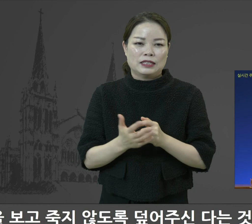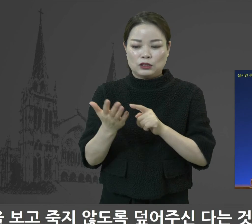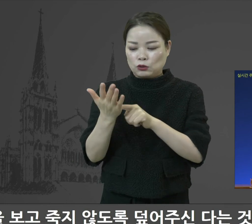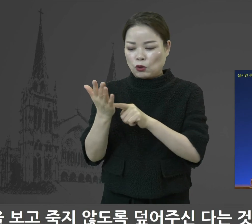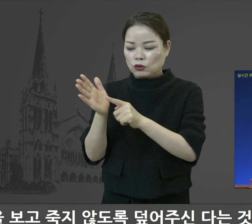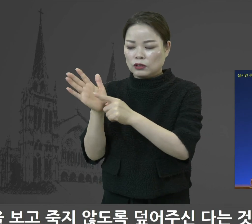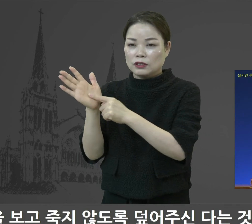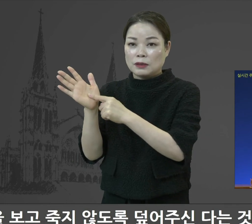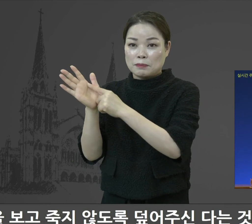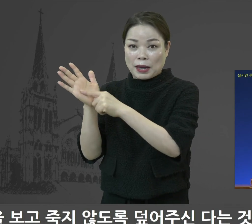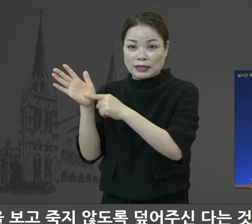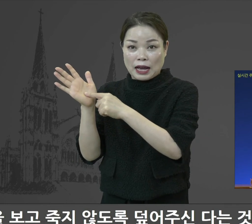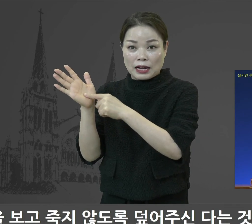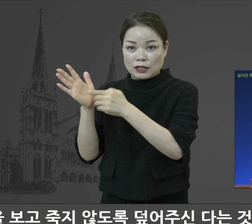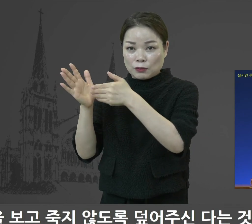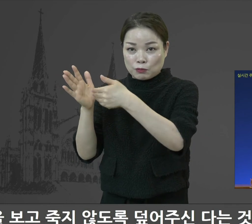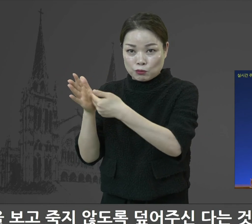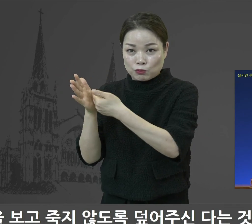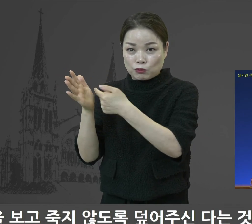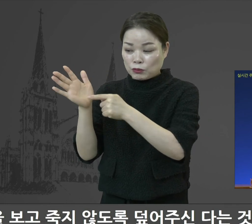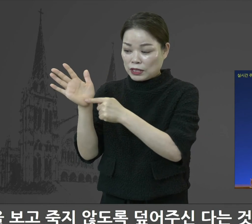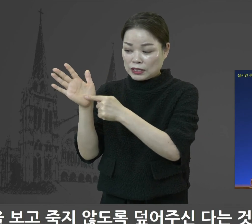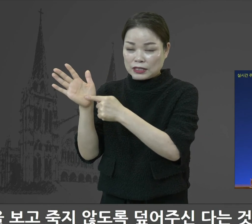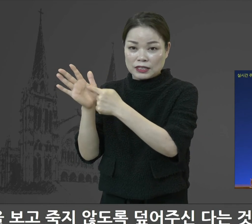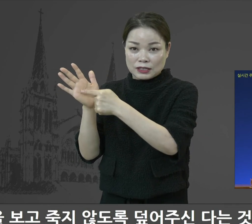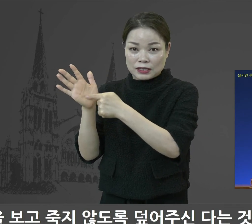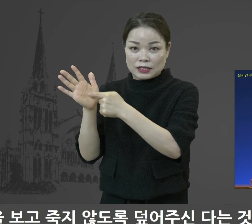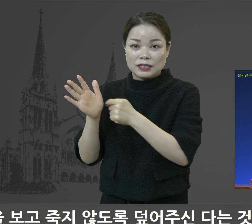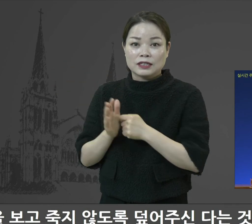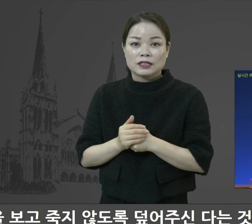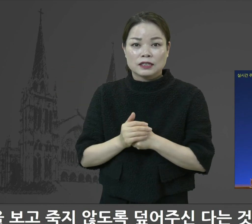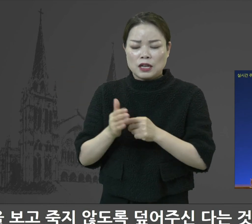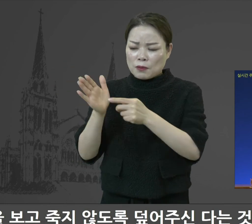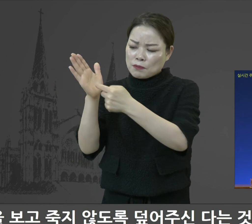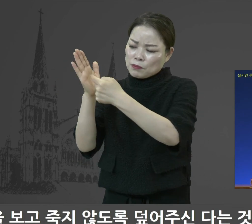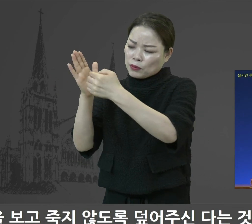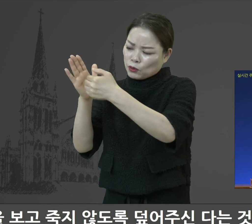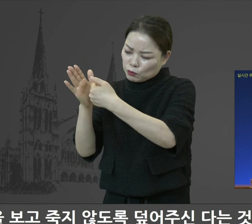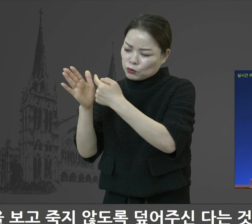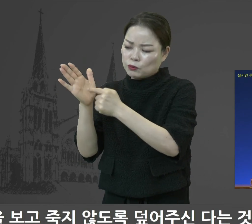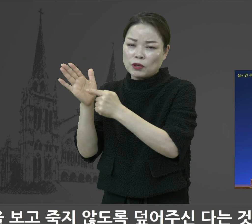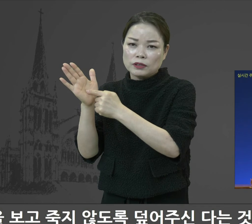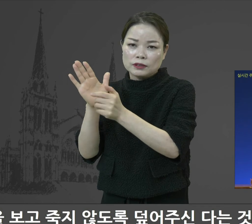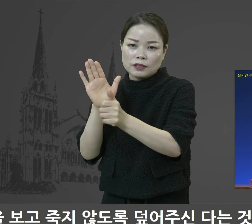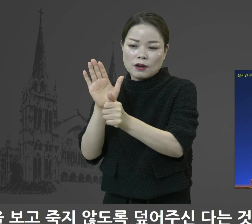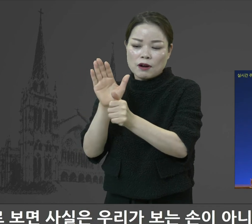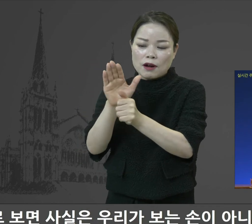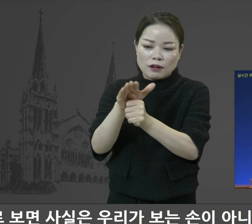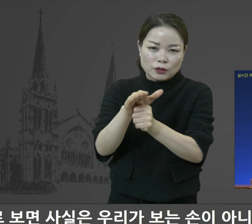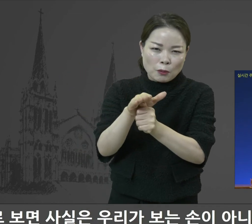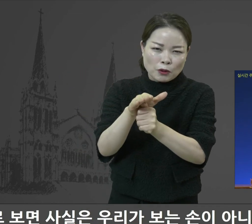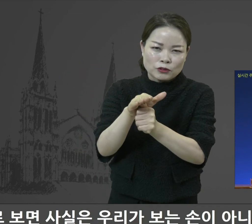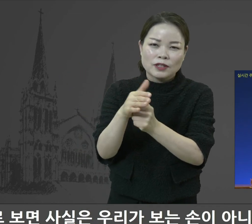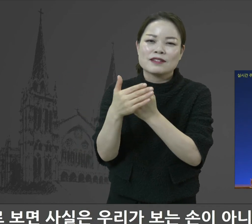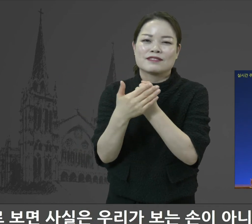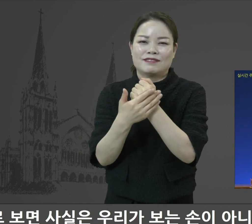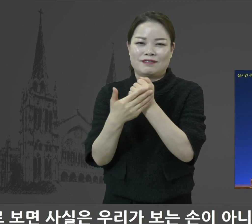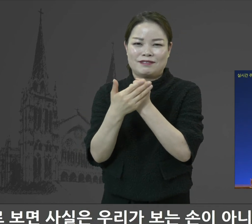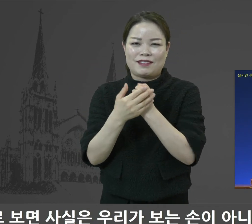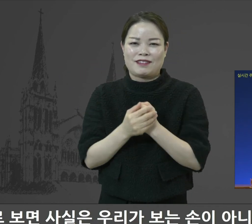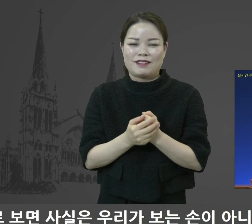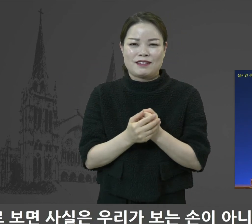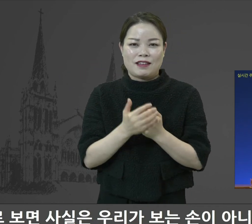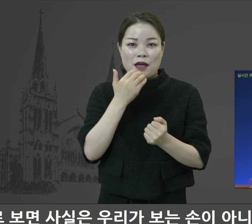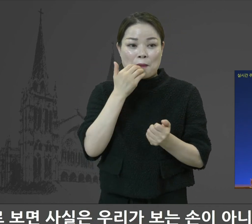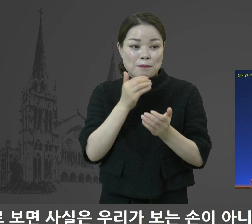있는 손바닥 안에 움푹 파 있는 곳이에요. 움푹 파 있는 손바닥으로 덮어줬다는 게 은혜입니다. 여러분, 바위